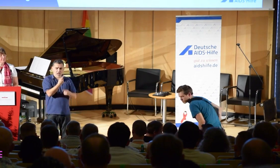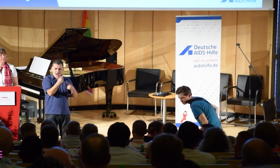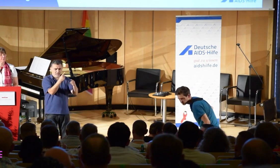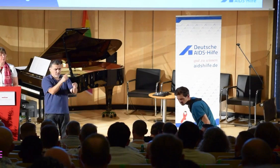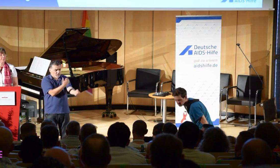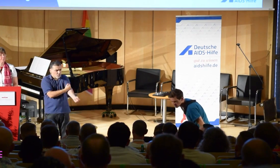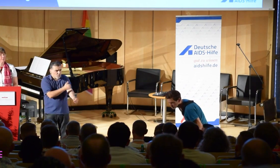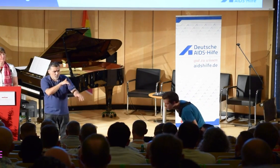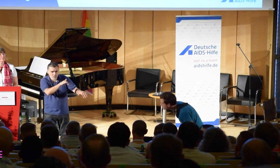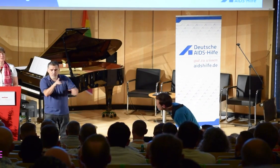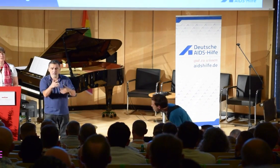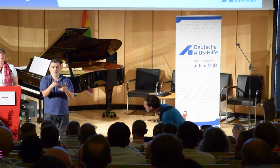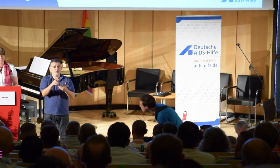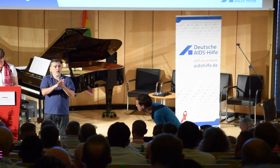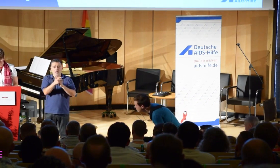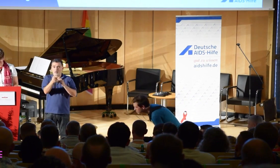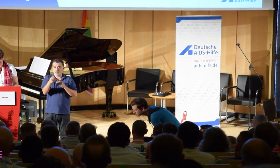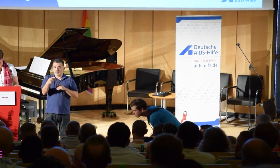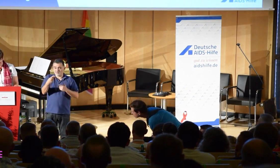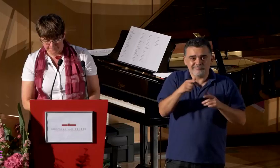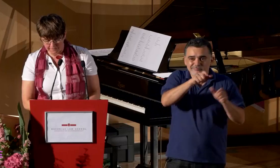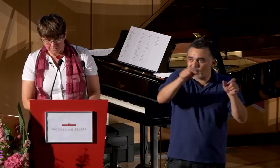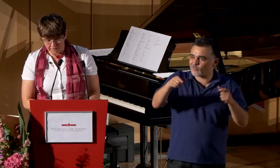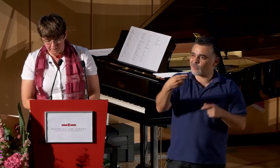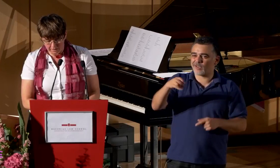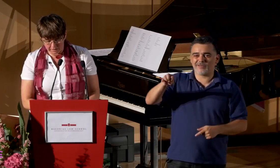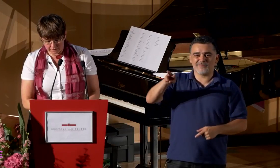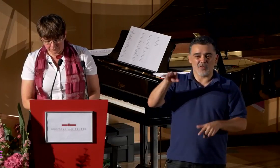Menschen, die mit HIV leben, wie ihr und sie.